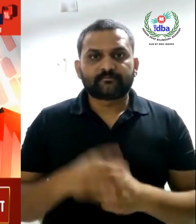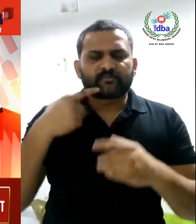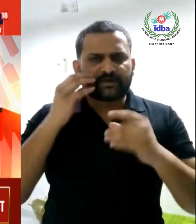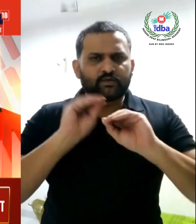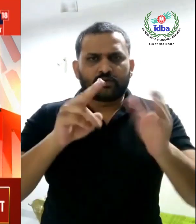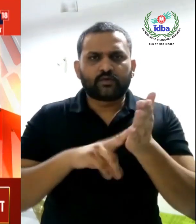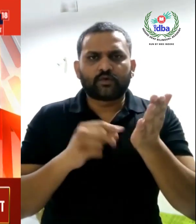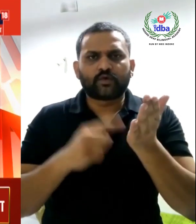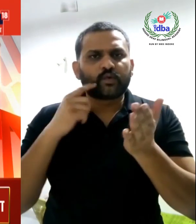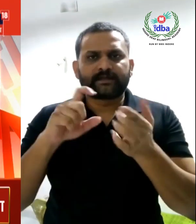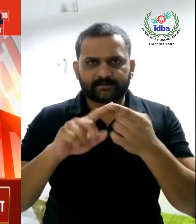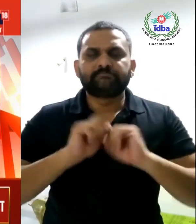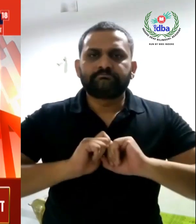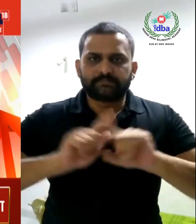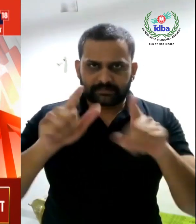अधिसूचना जारी कर दी गई है।